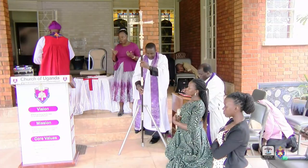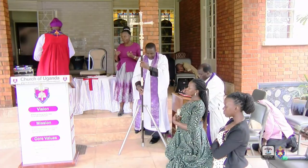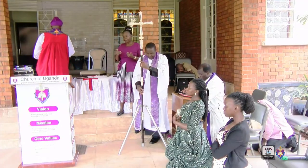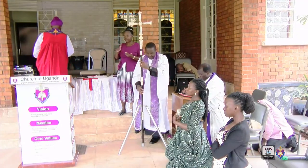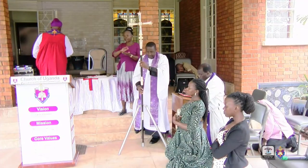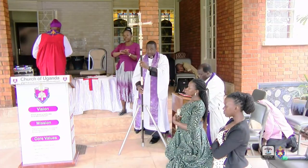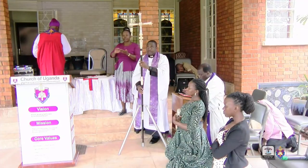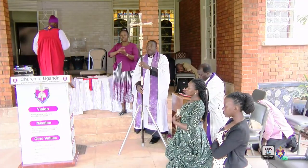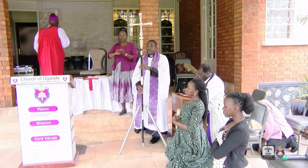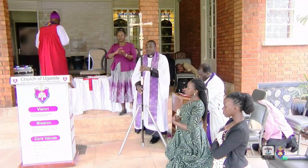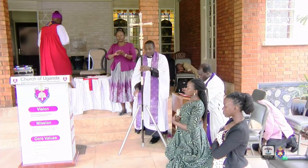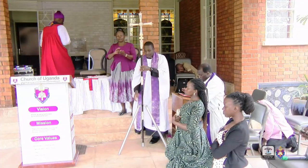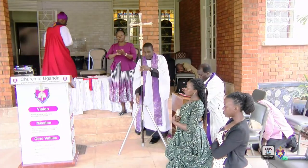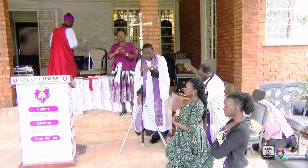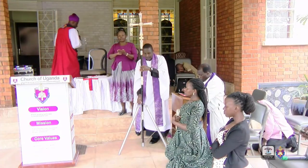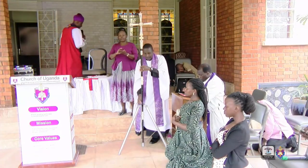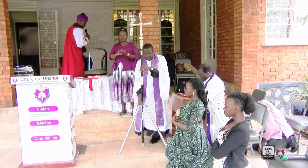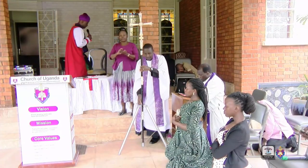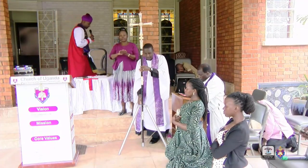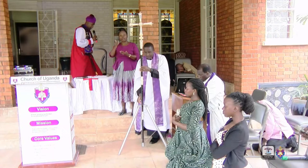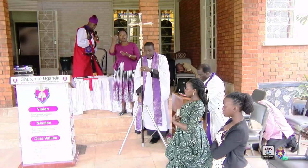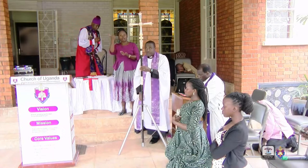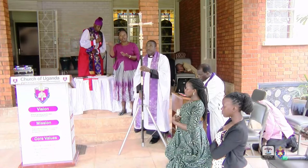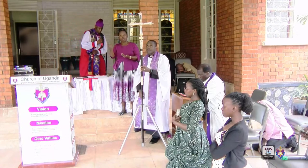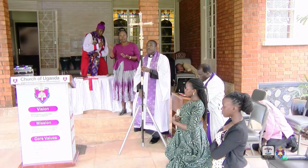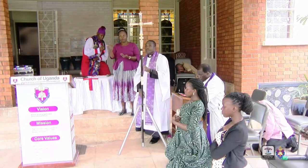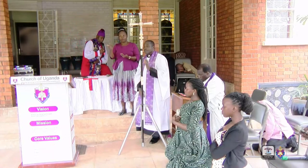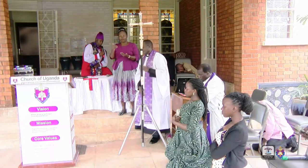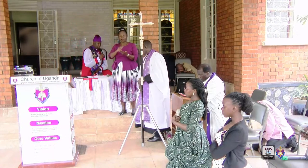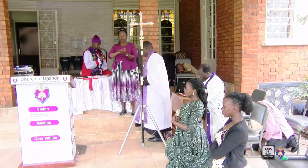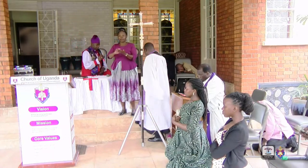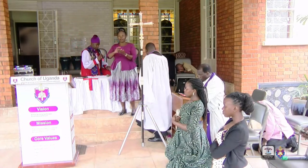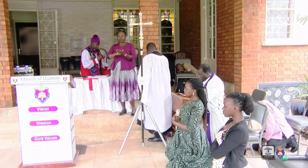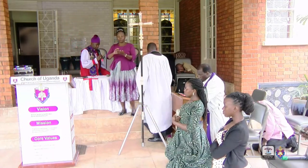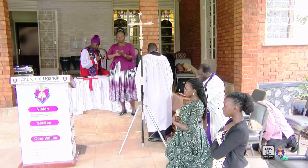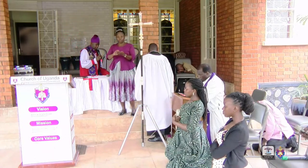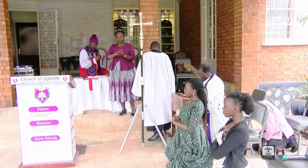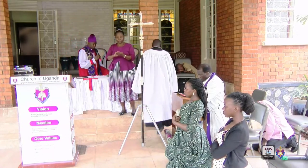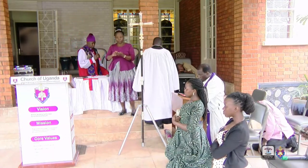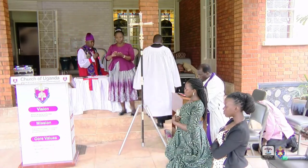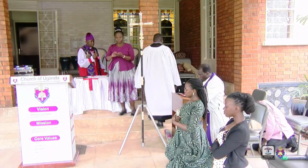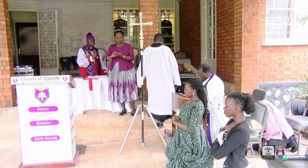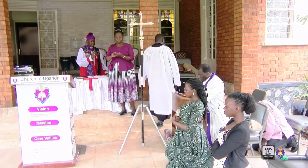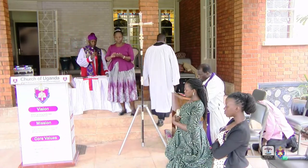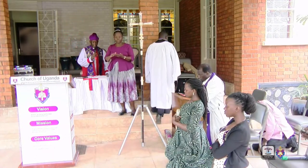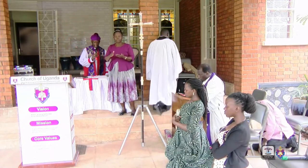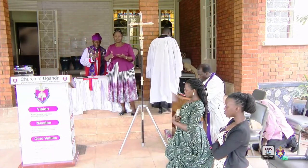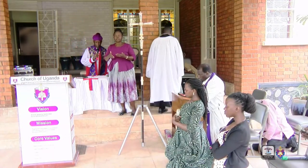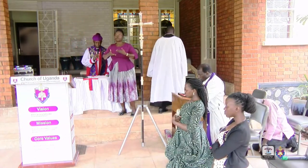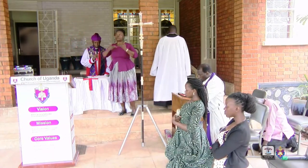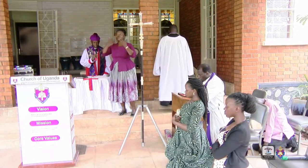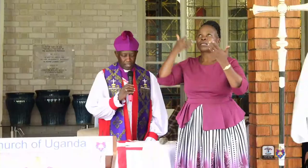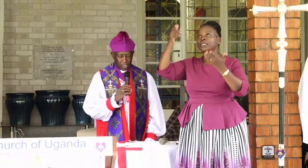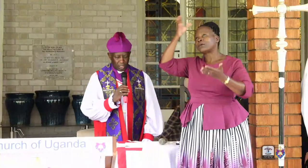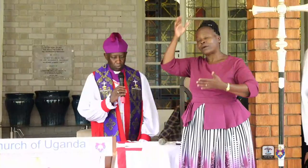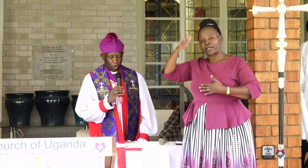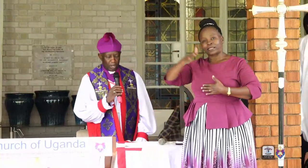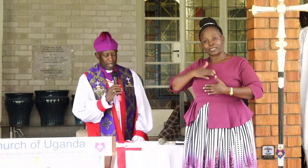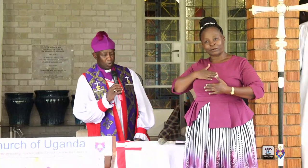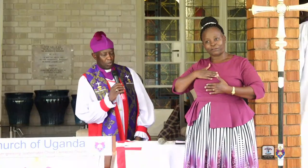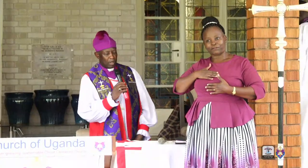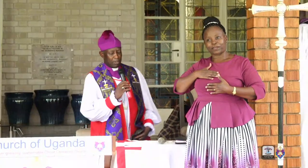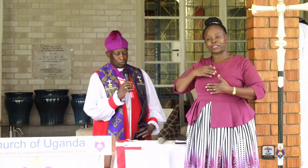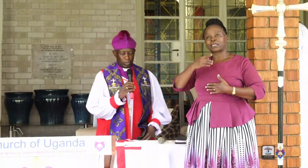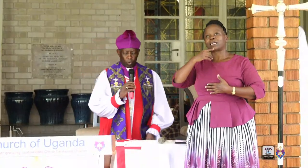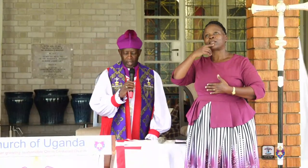abasonyiwe, abaana abasonyiziddwa, tugende wa Taata waffe kati nga